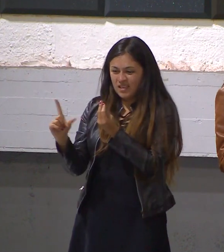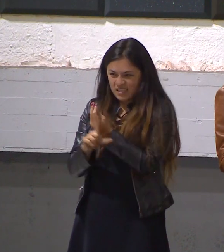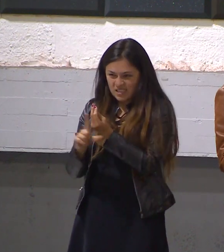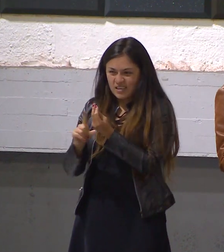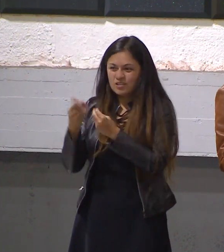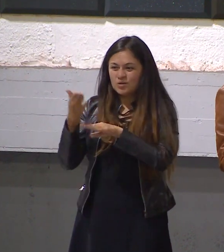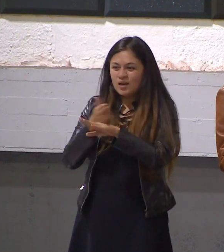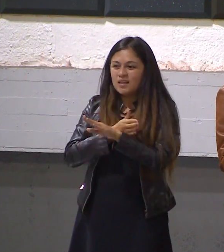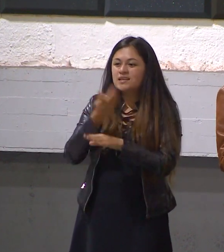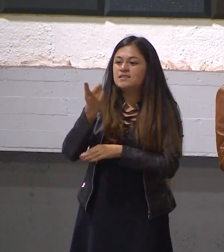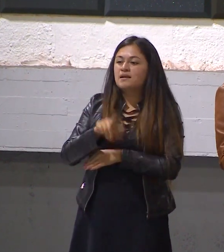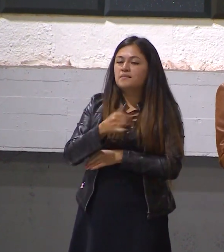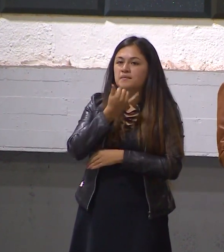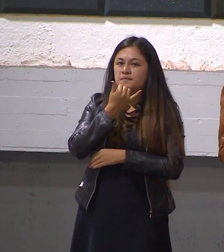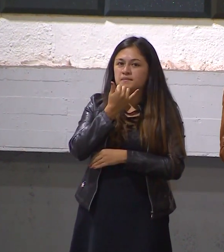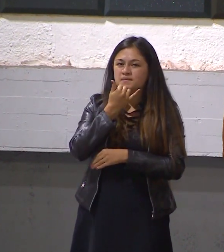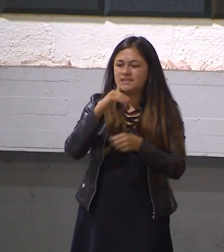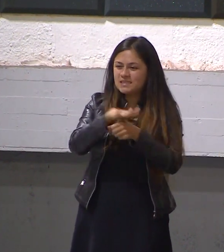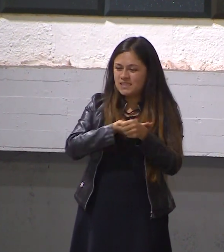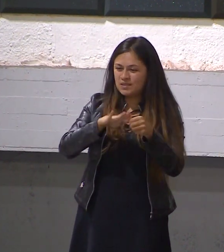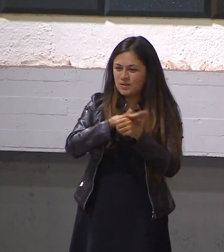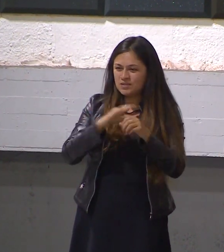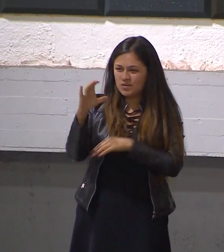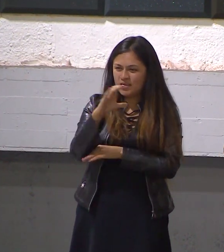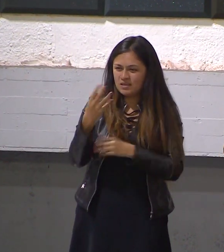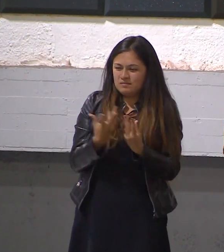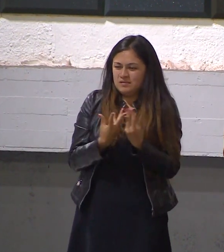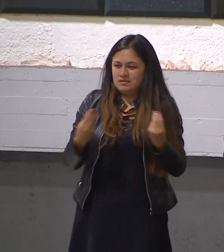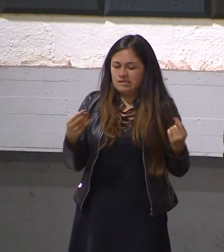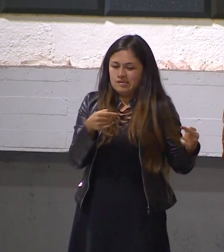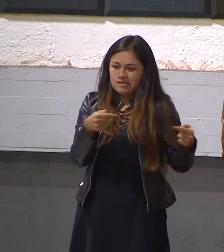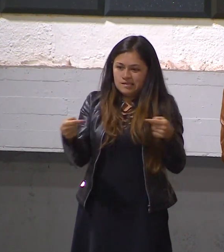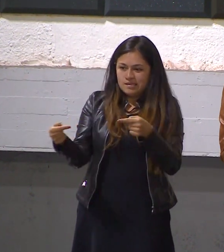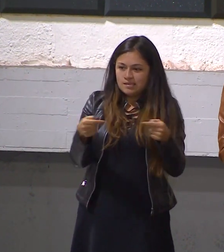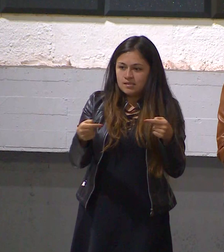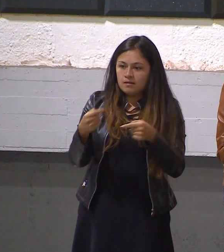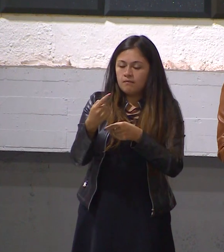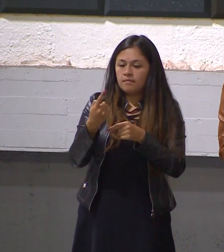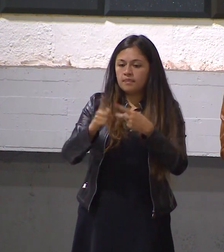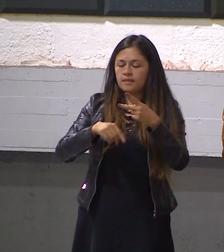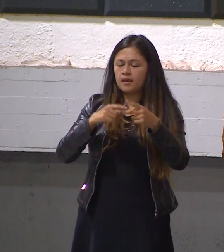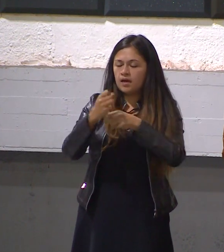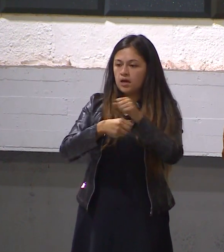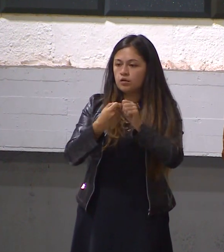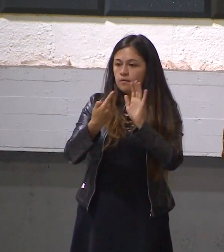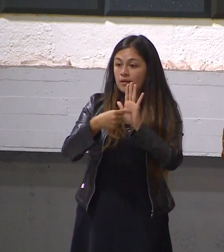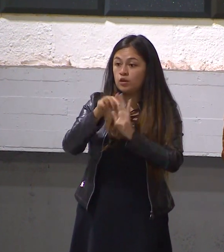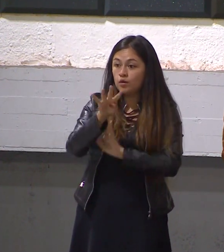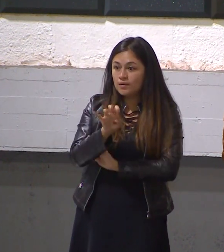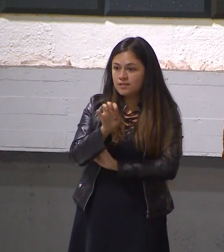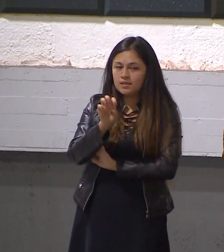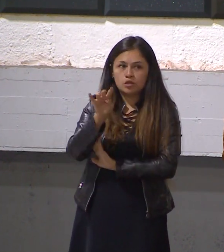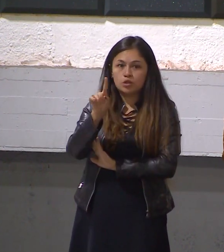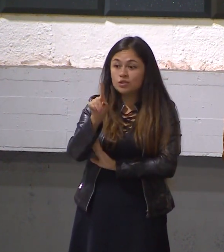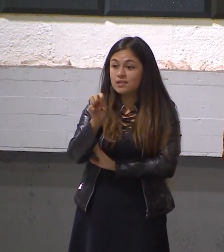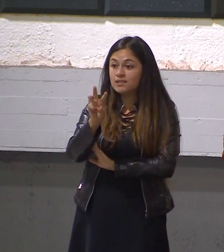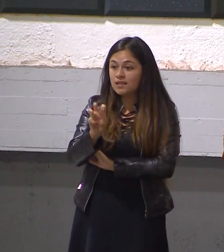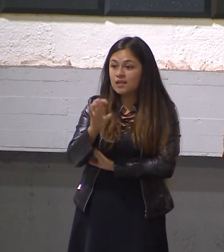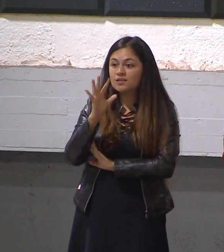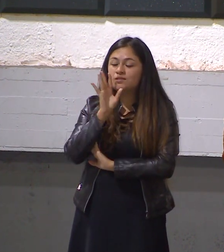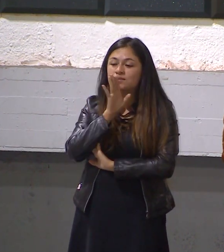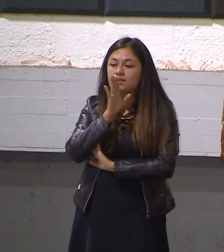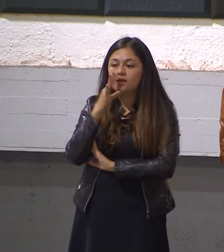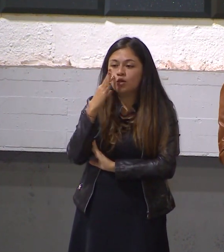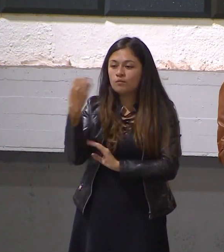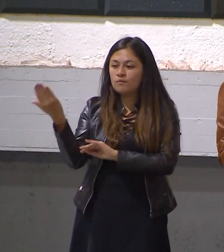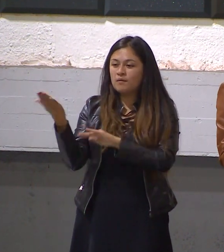de tensa pues situaciones bastante tensas 1968 muerte de martin luther